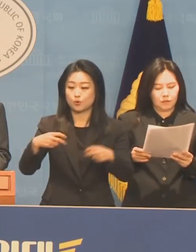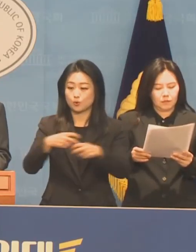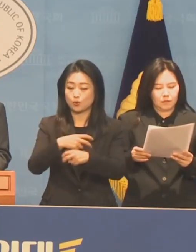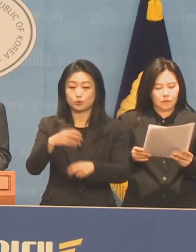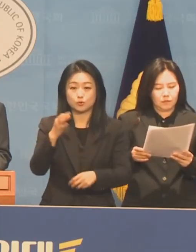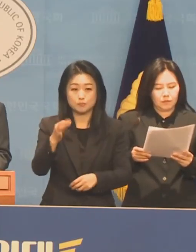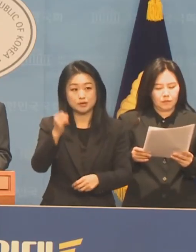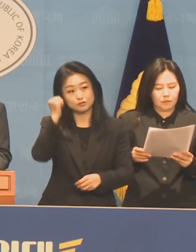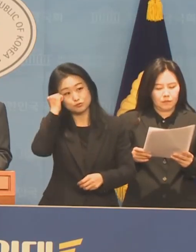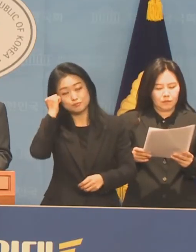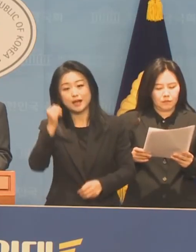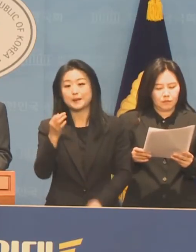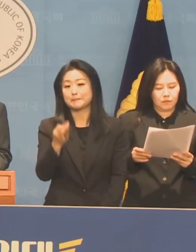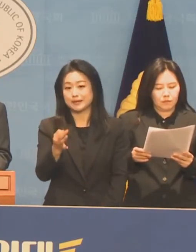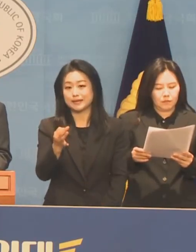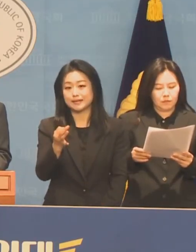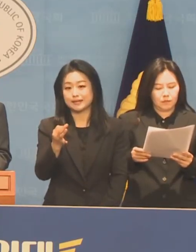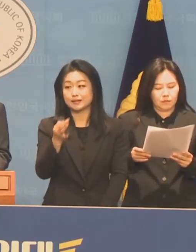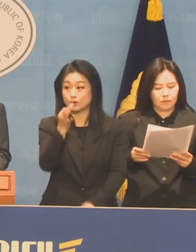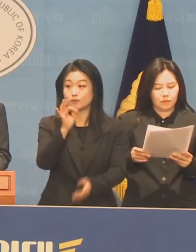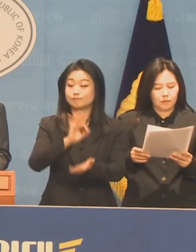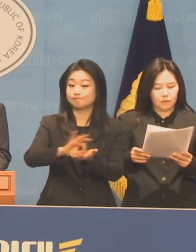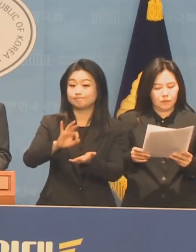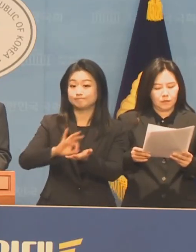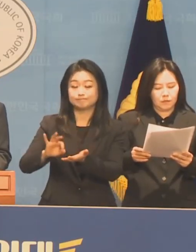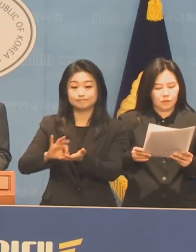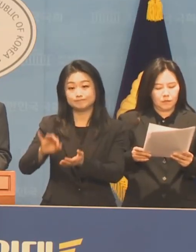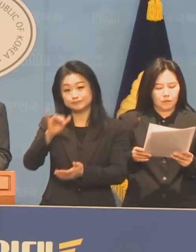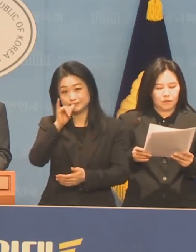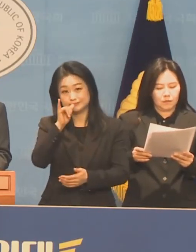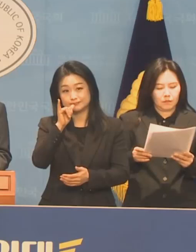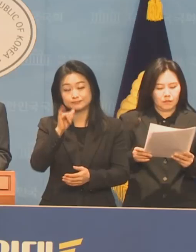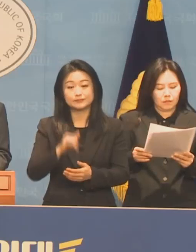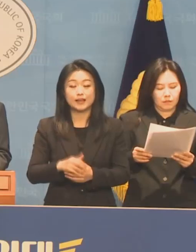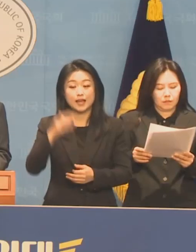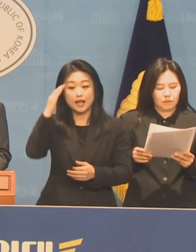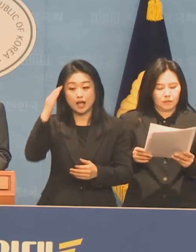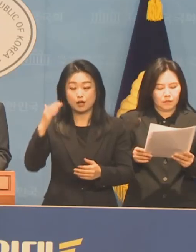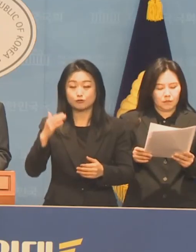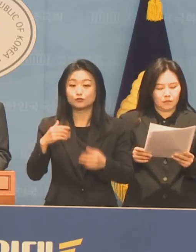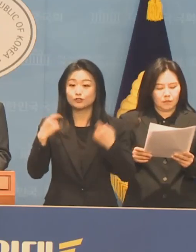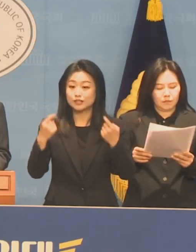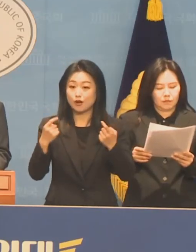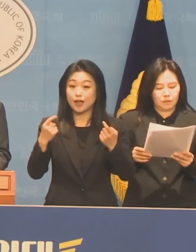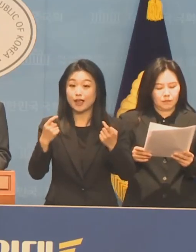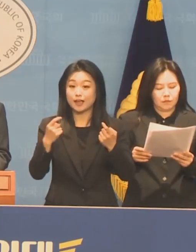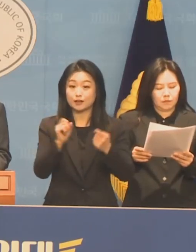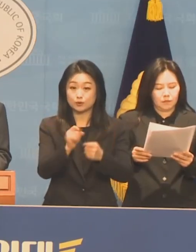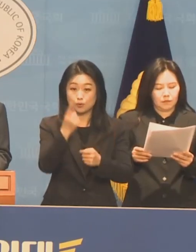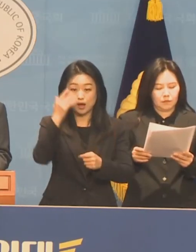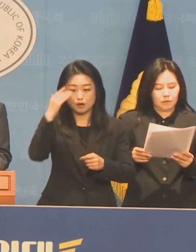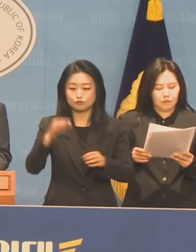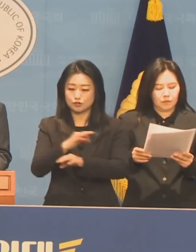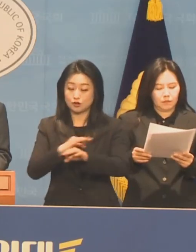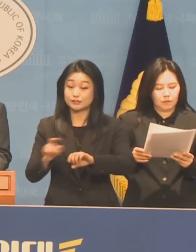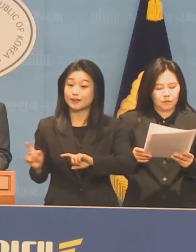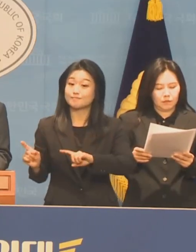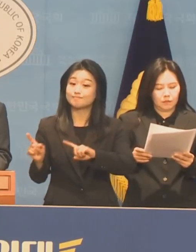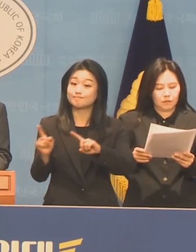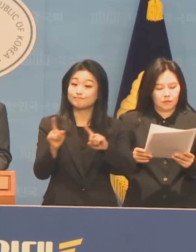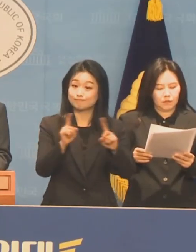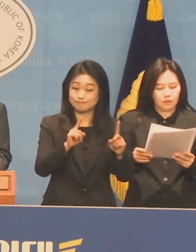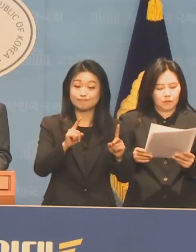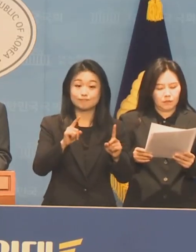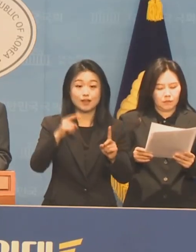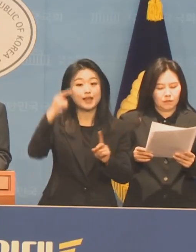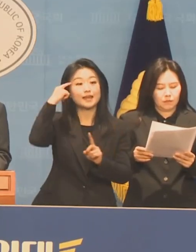교통비, 숙박비 등 다양한 종류의 지출을 하고 있어 국내 여행 활성화가 내수에 긍정적인 영향을